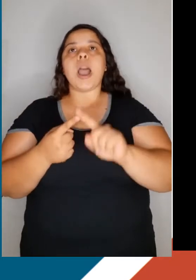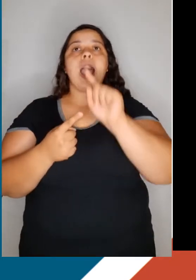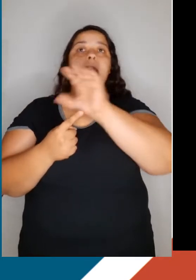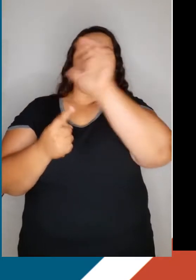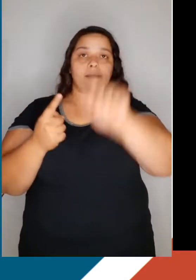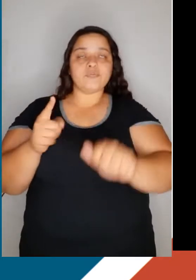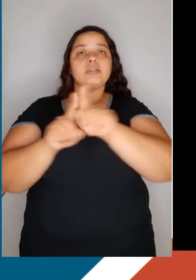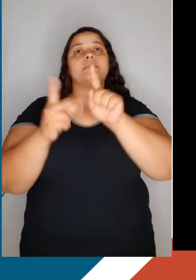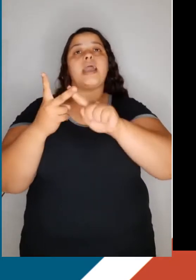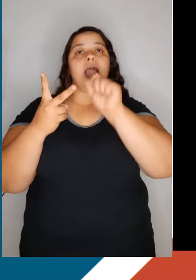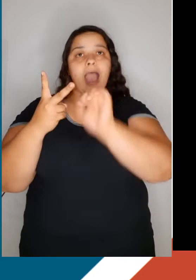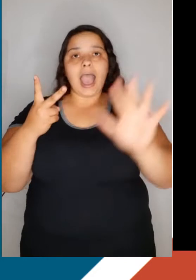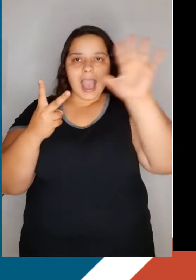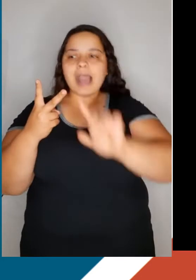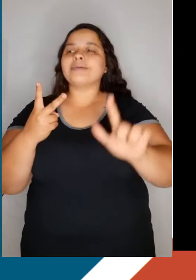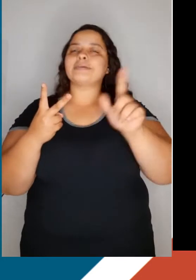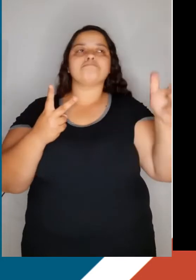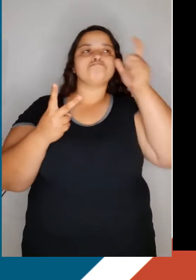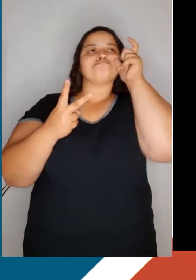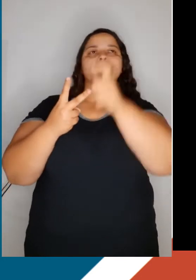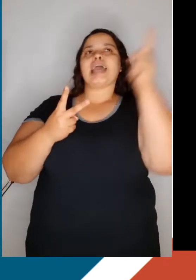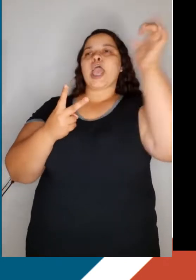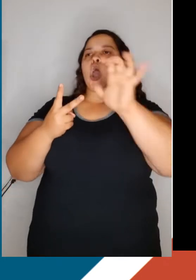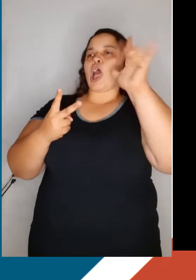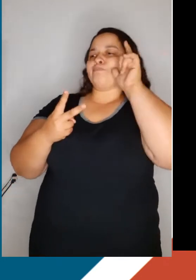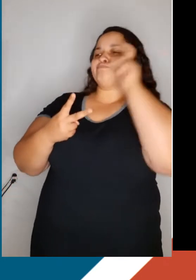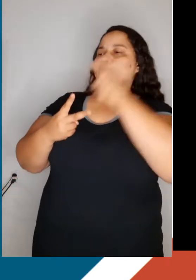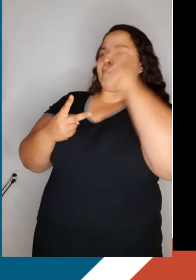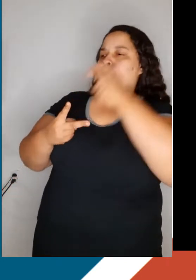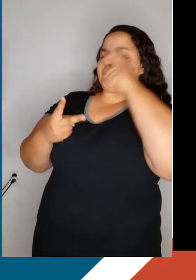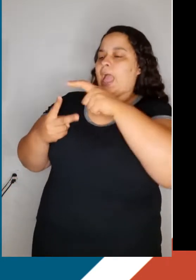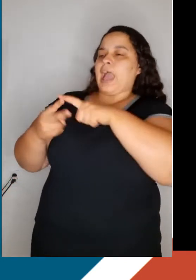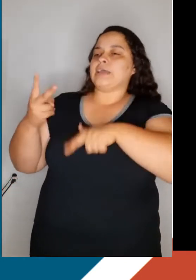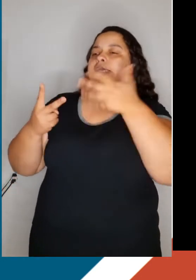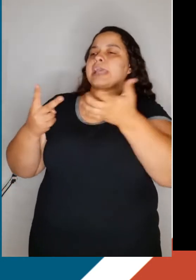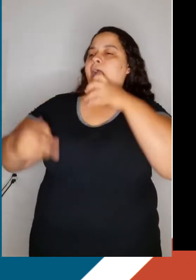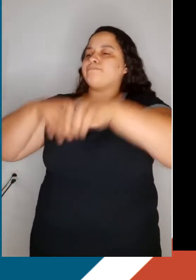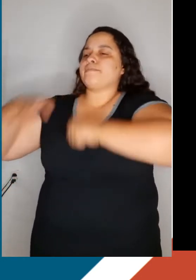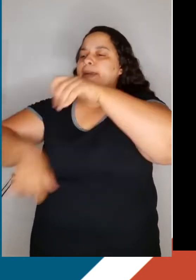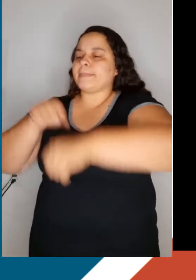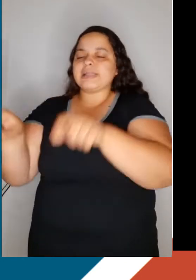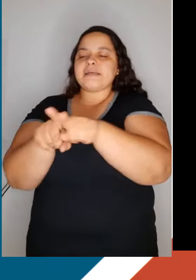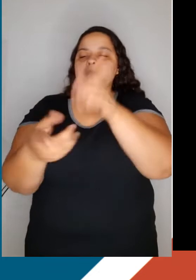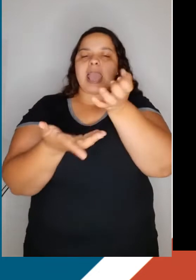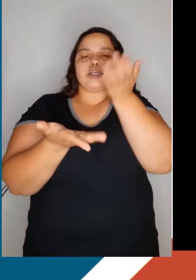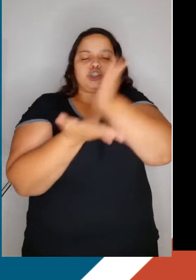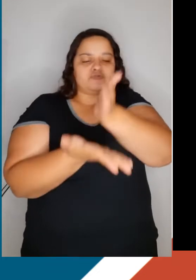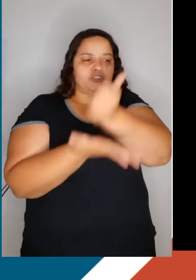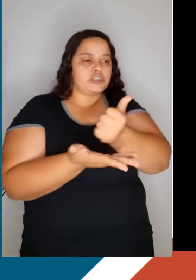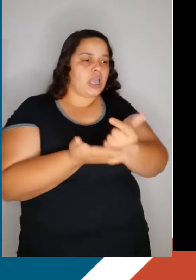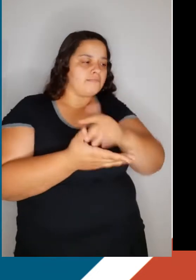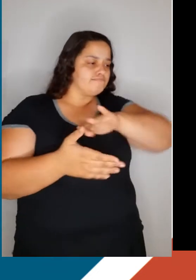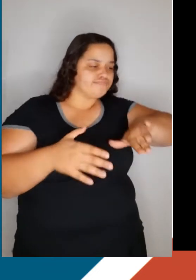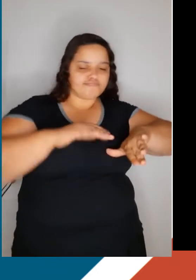África representadas são objeto de cobiça por parte das potências europeias que estão querendo dividir esses territórios entre si.